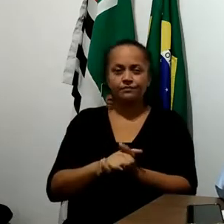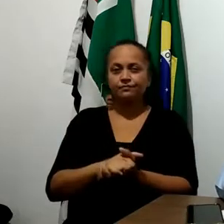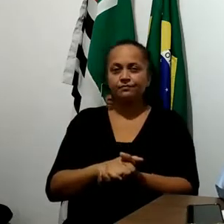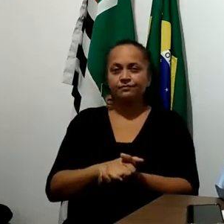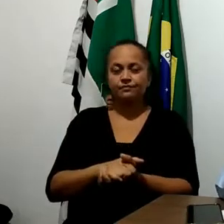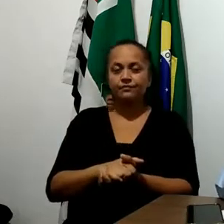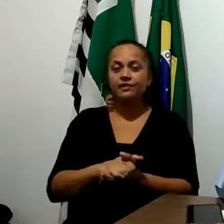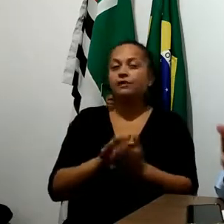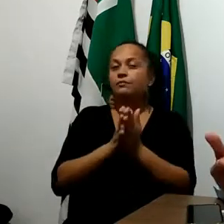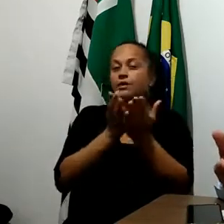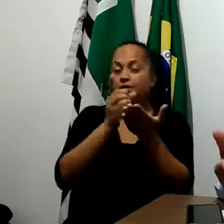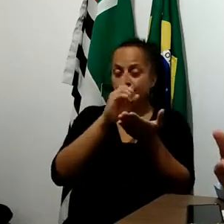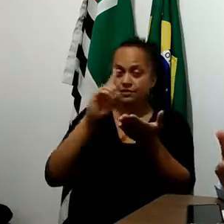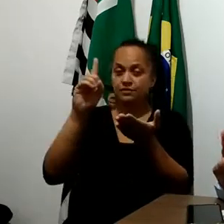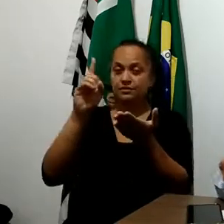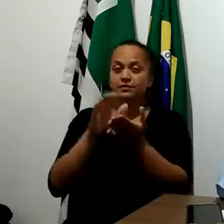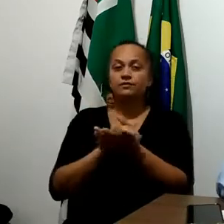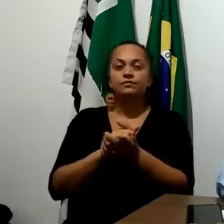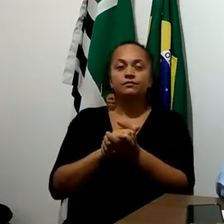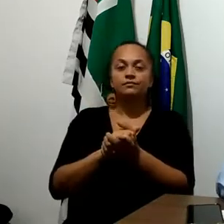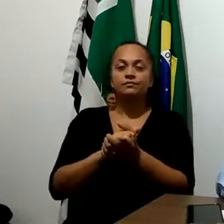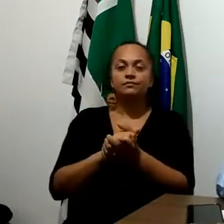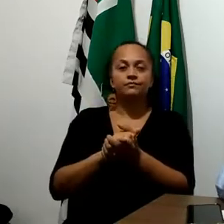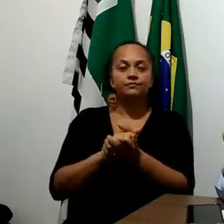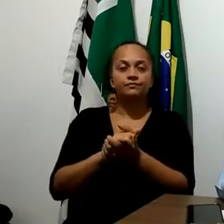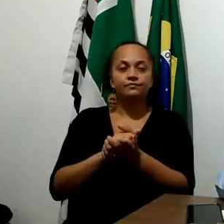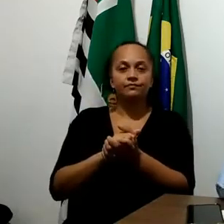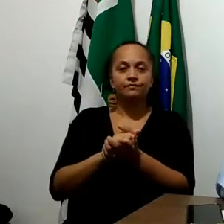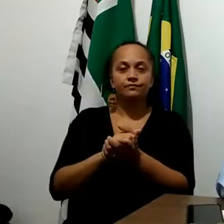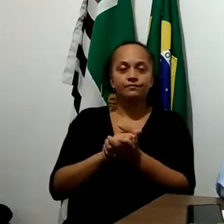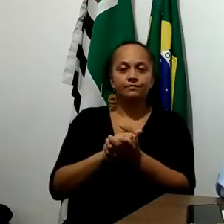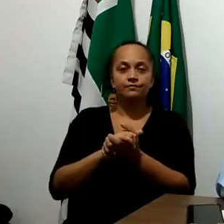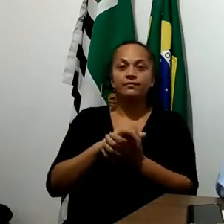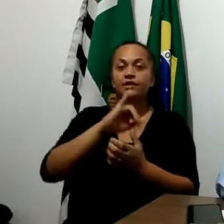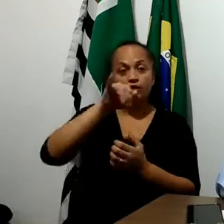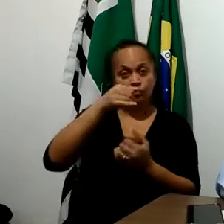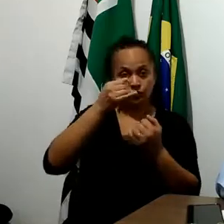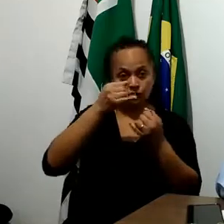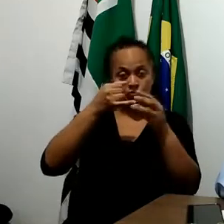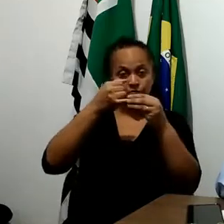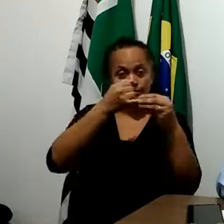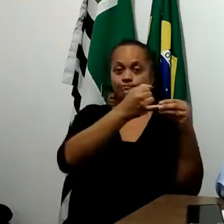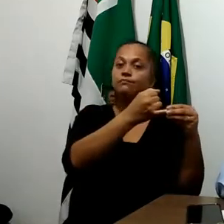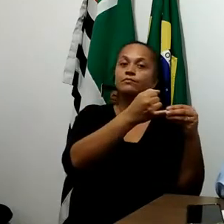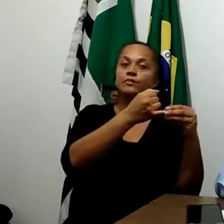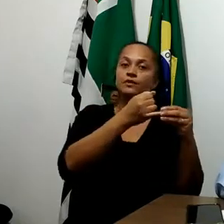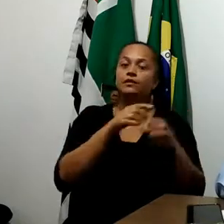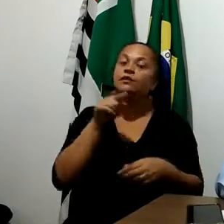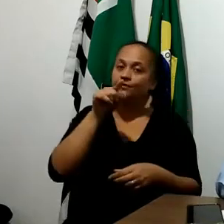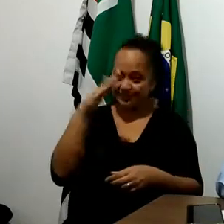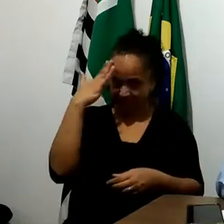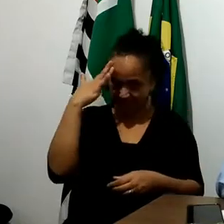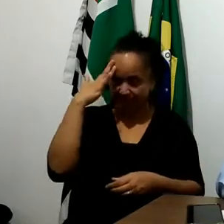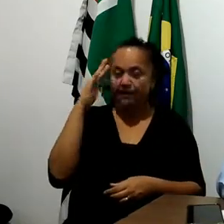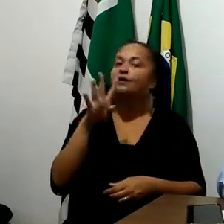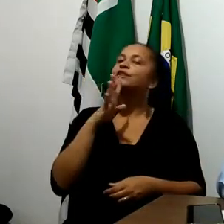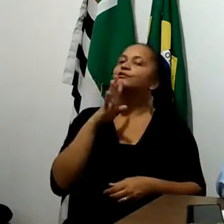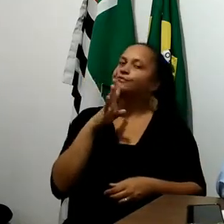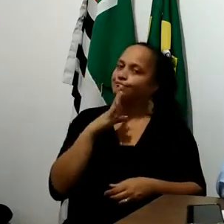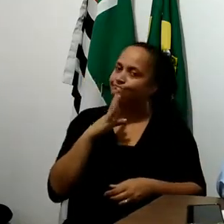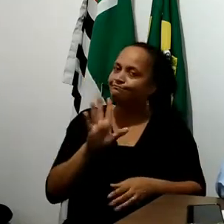Só o livro, eu não preciso nem citar o texto, você vai saber. Josué. O livro de Josué é um dos